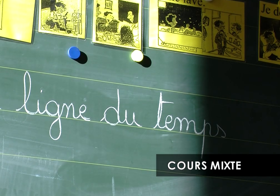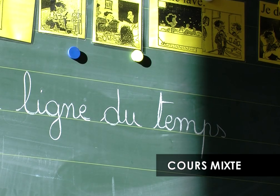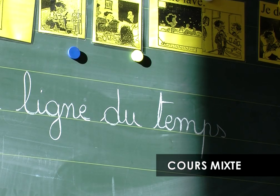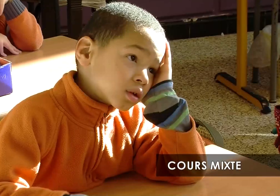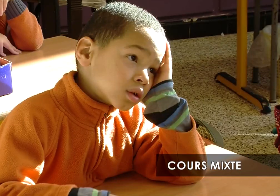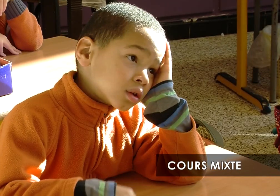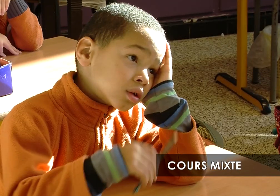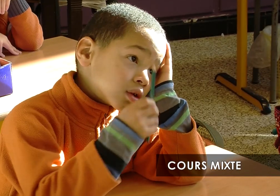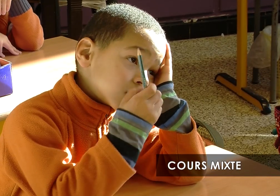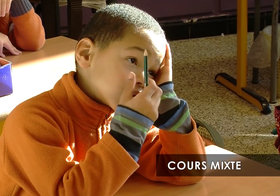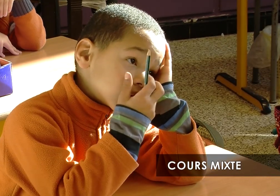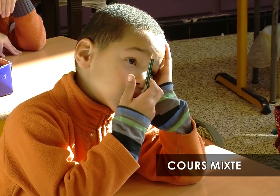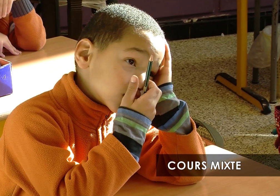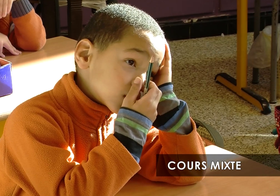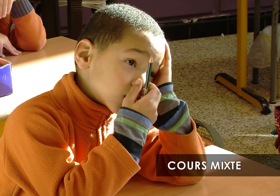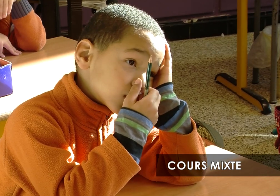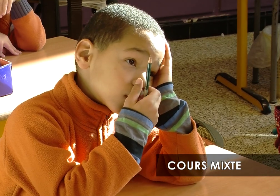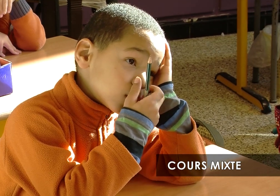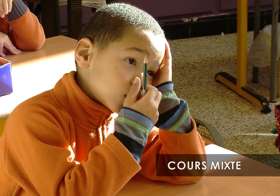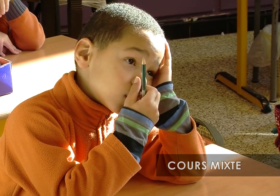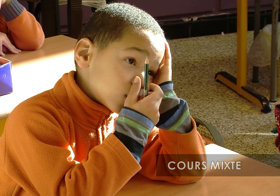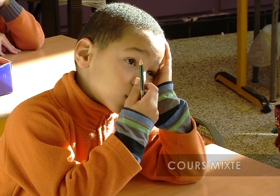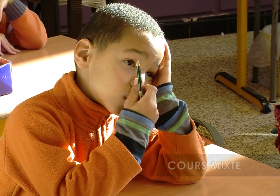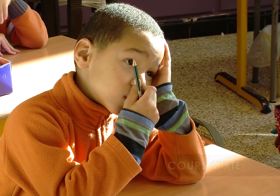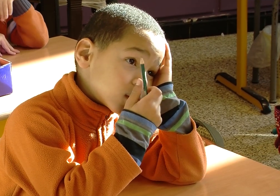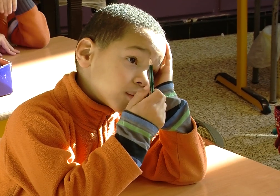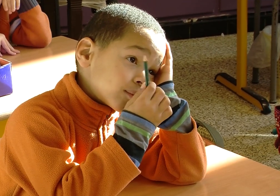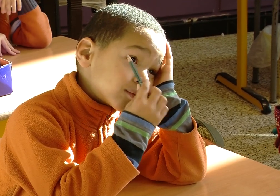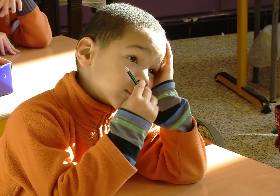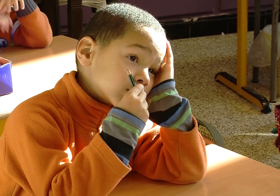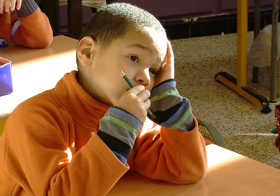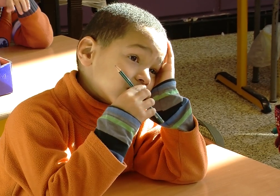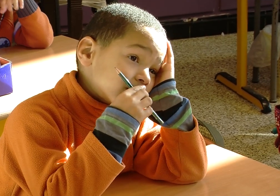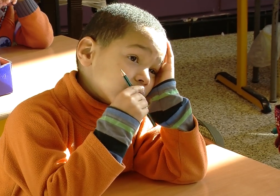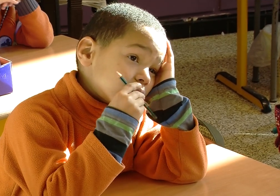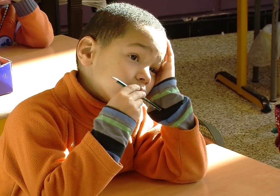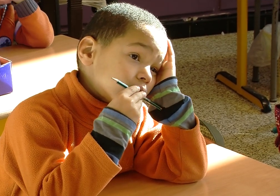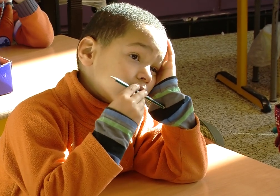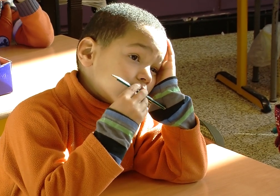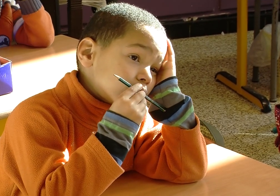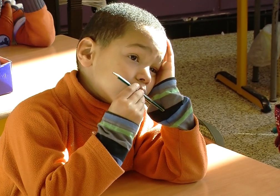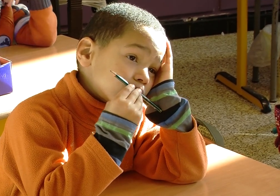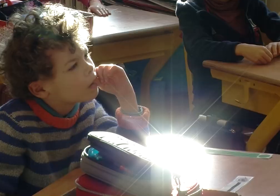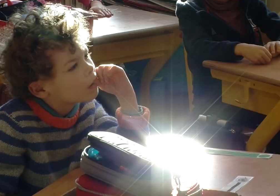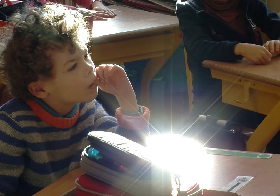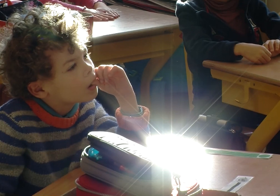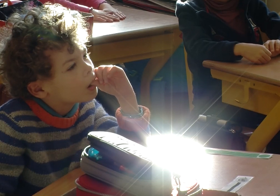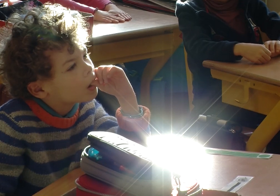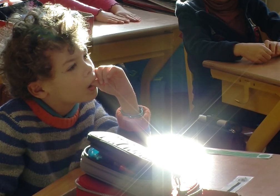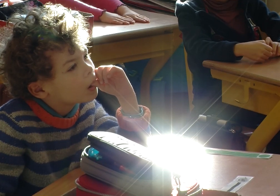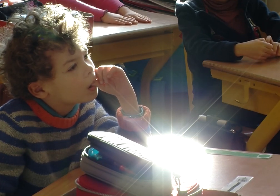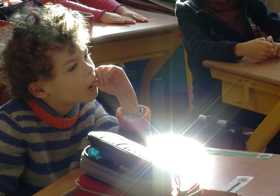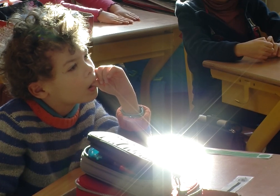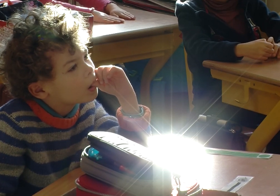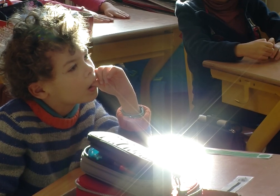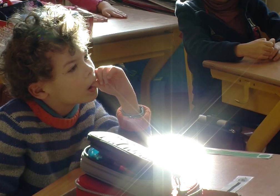entendants. De toute façon, je suis dans une société qui est majoritairement entendante. Il me faut trouver un équilibre entre la langue des signes et le